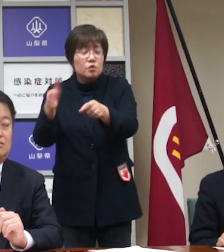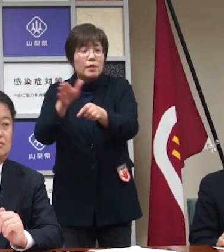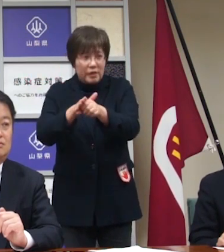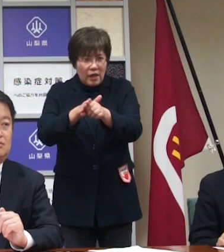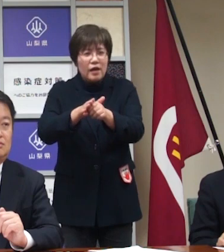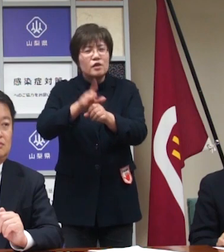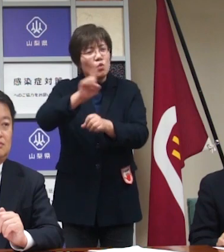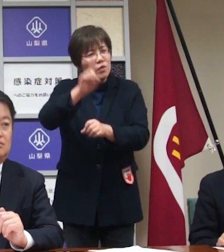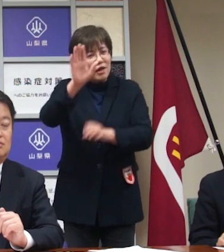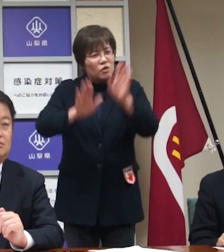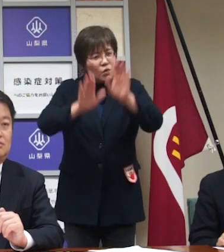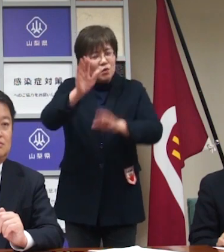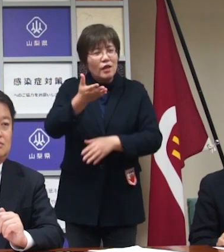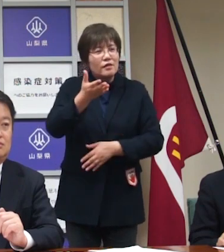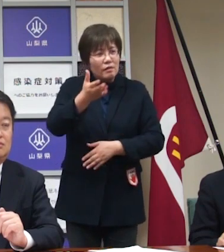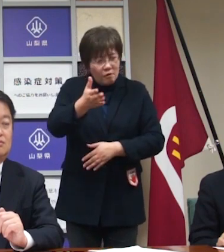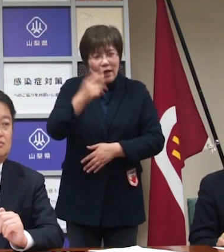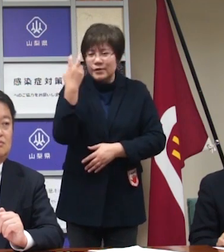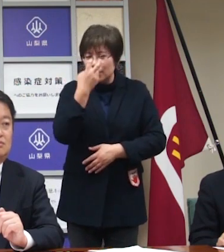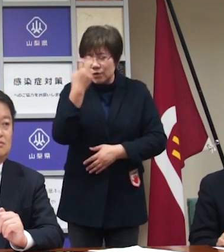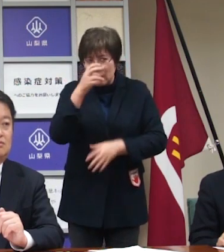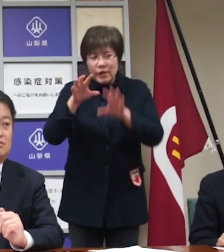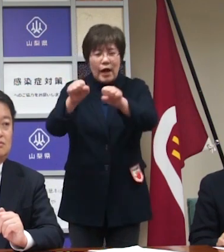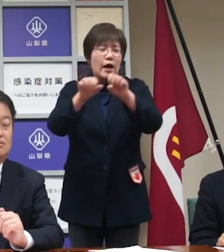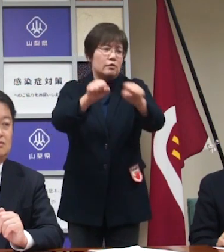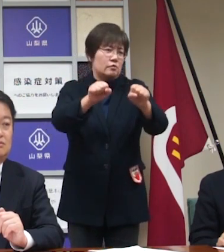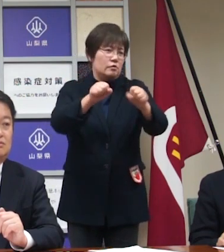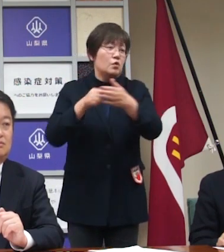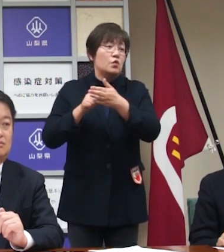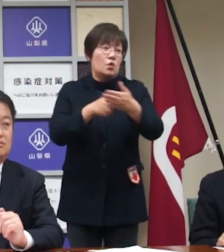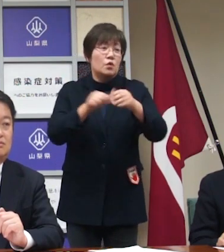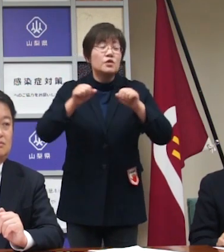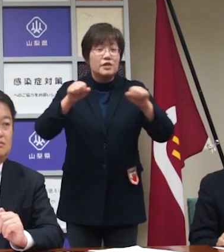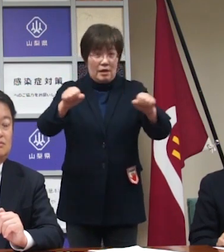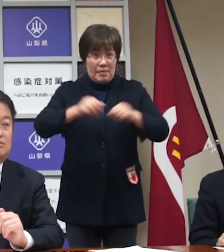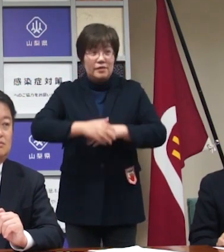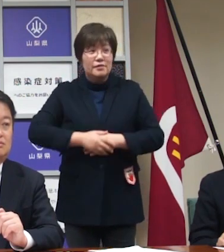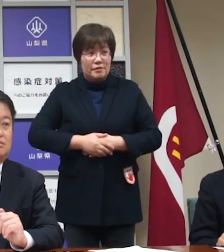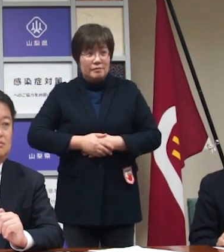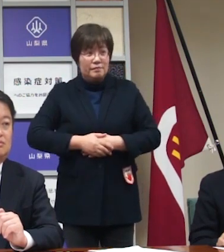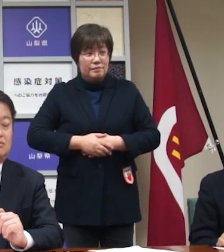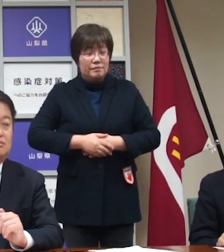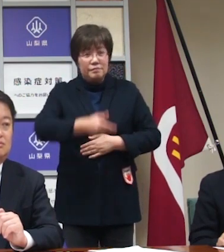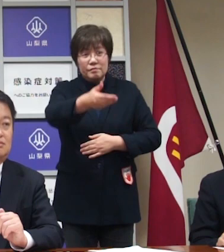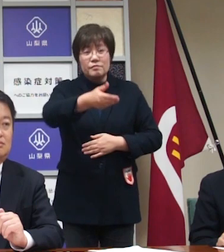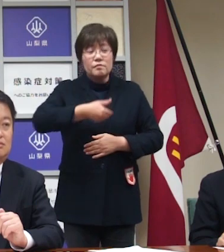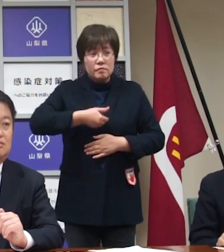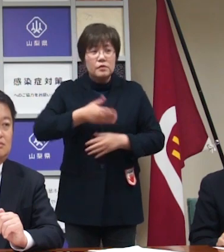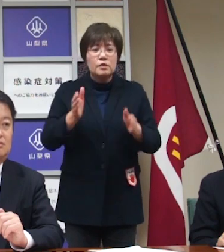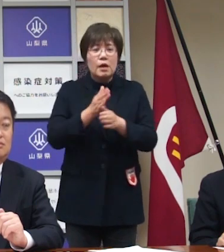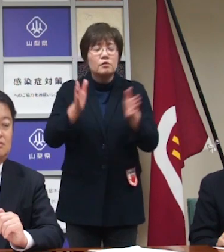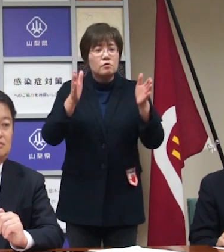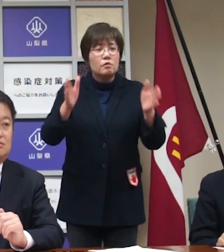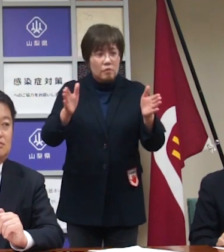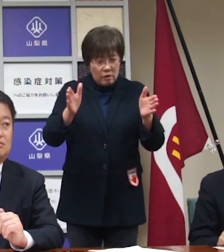のを把握をしているところです。 確認できるまではちょっとしばらくは控えてほしいという。分かり